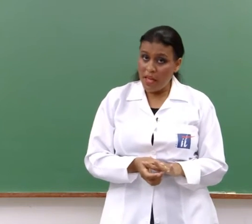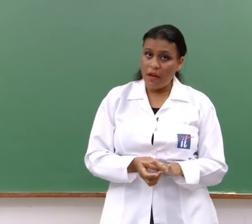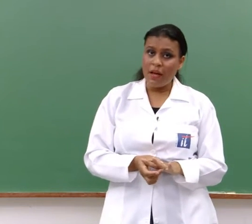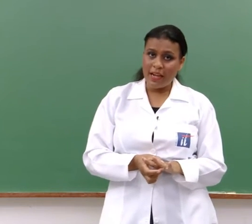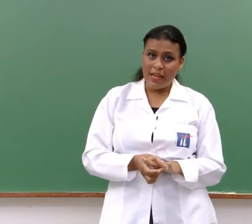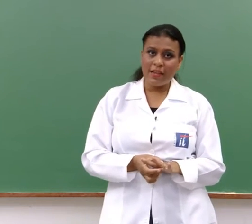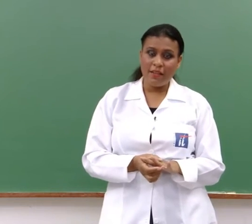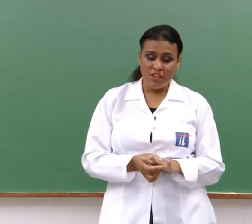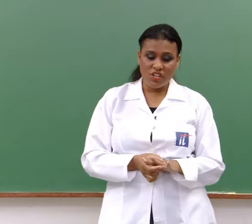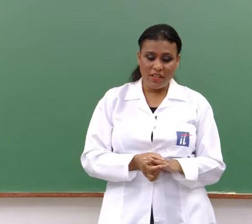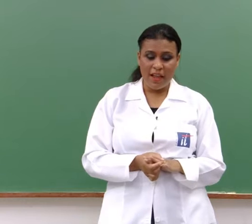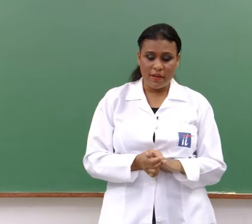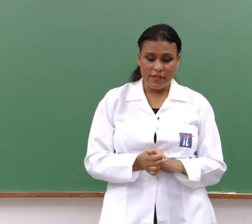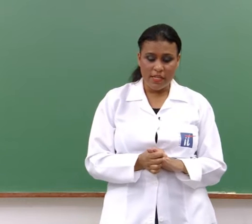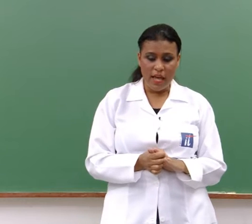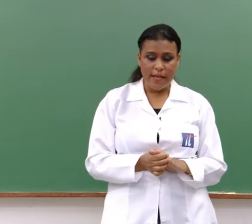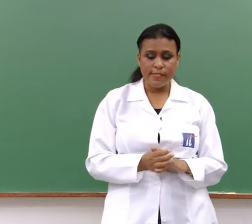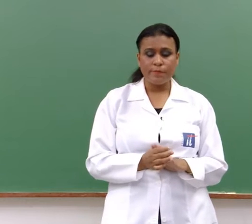é uma característica da língua de sinais.